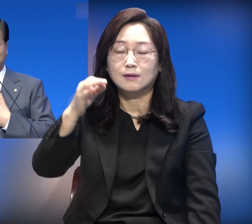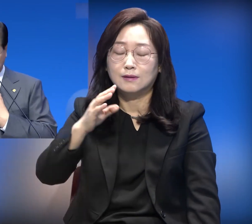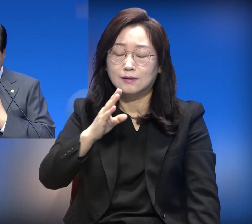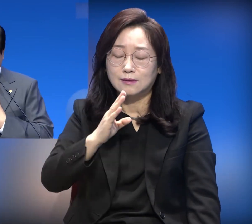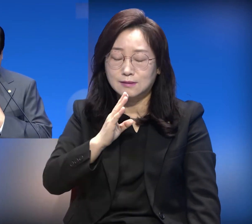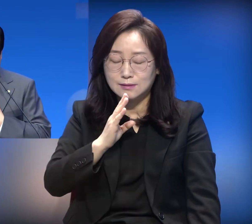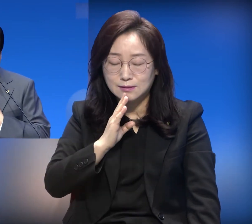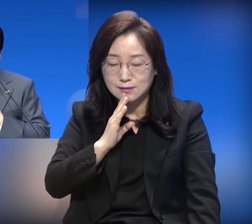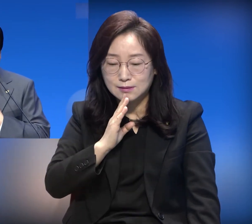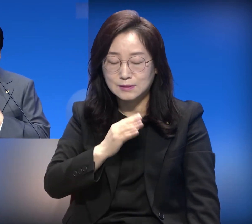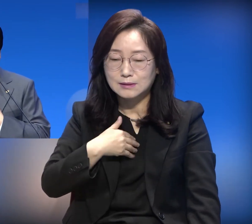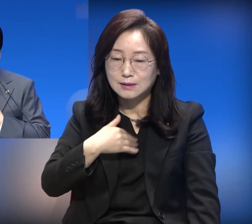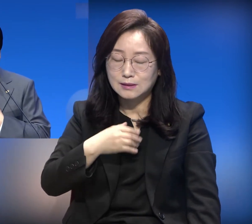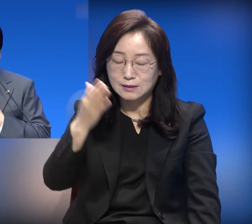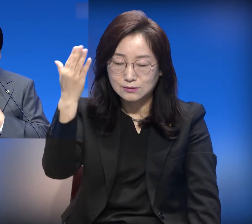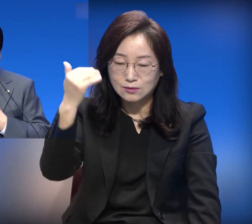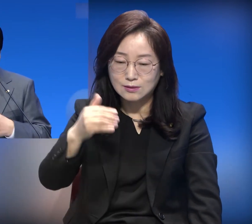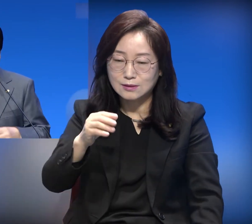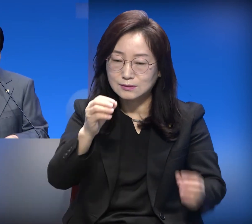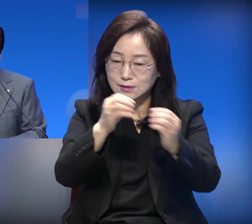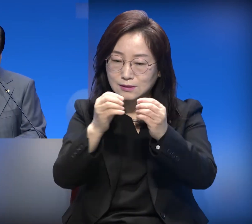마음을 얼마나 크게 위로를 했는지